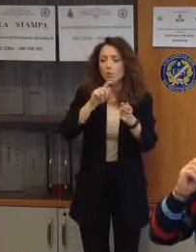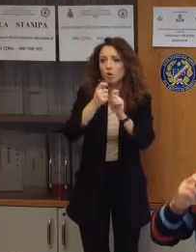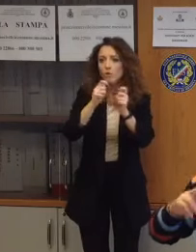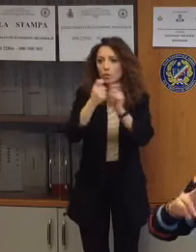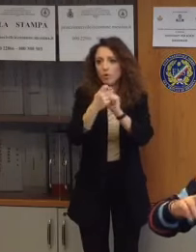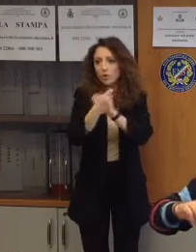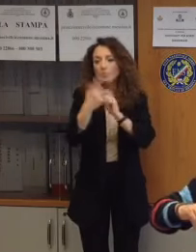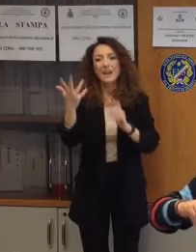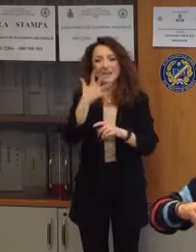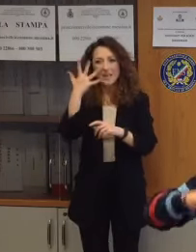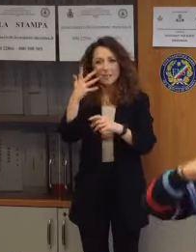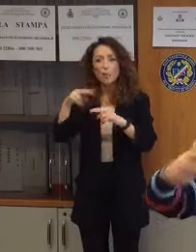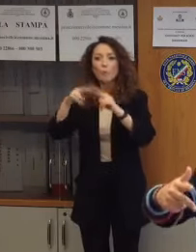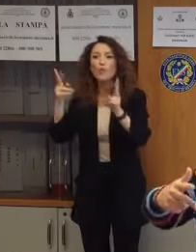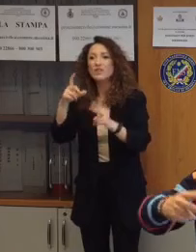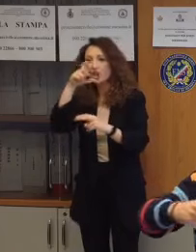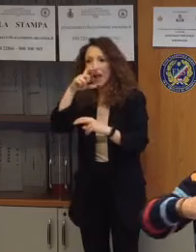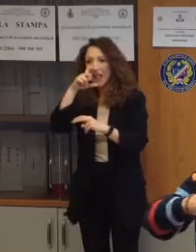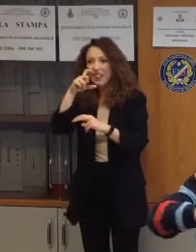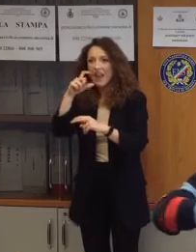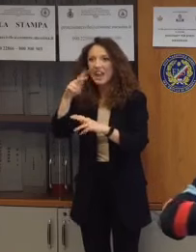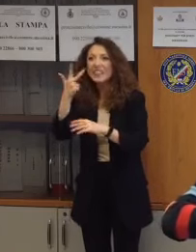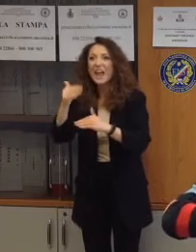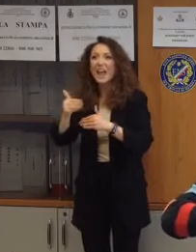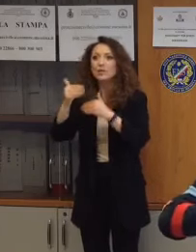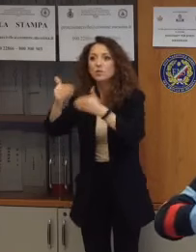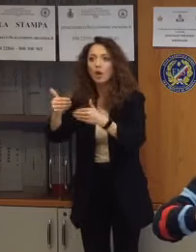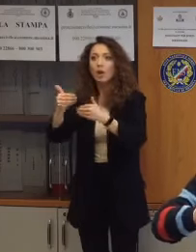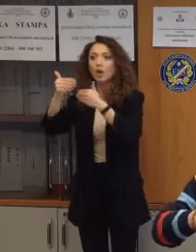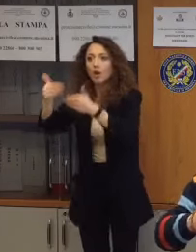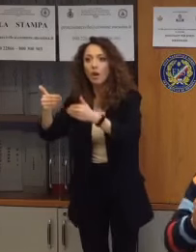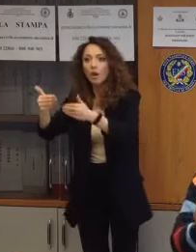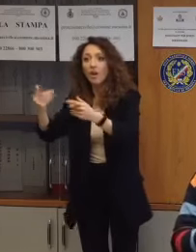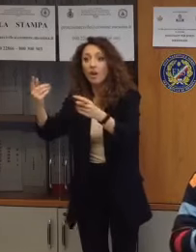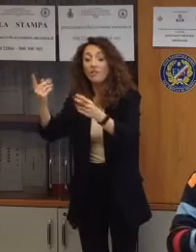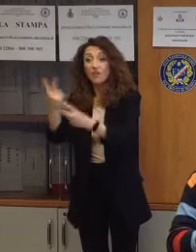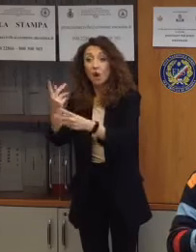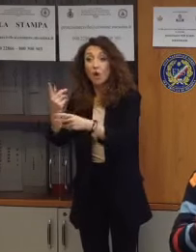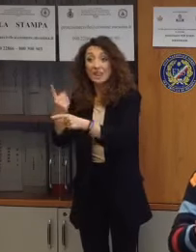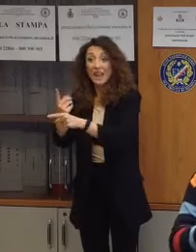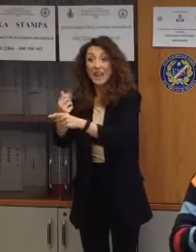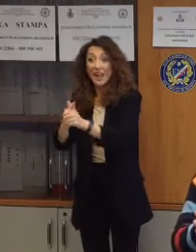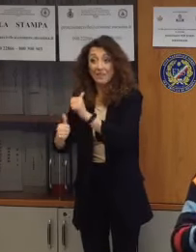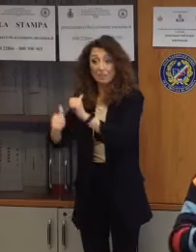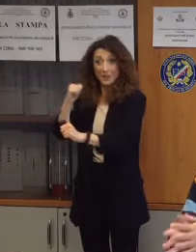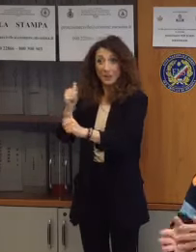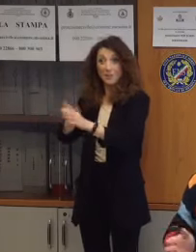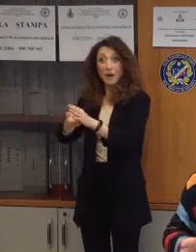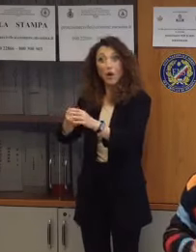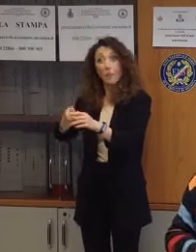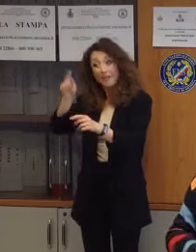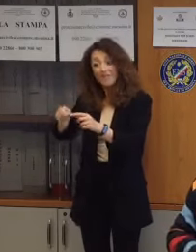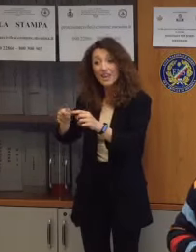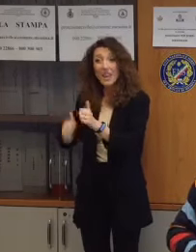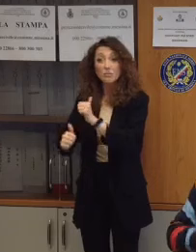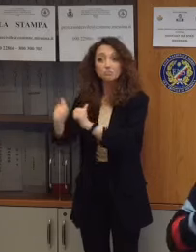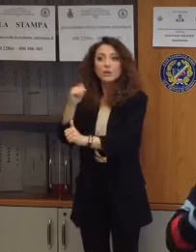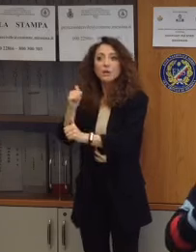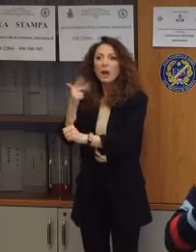caso, è al terzo rinvio come partenza della card per quanto riguarda i